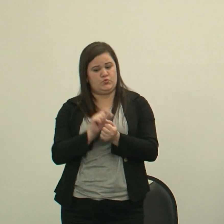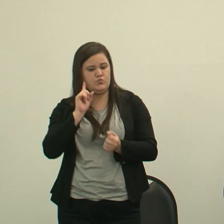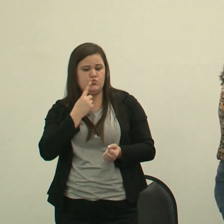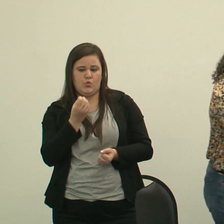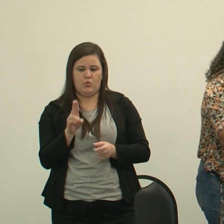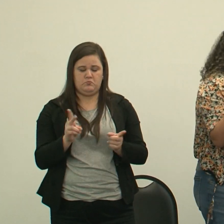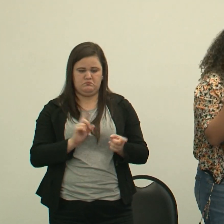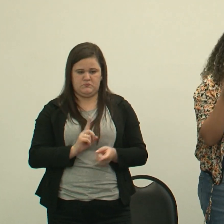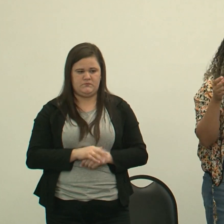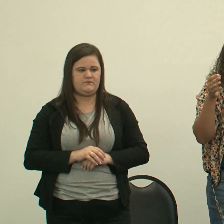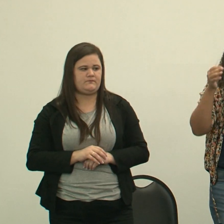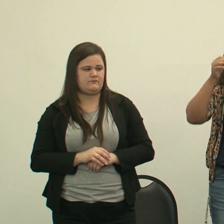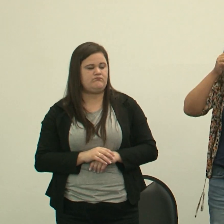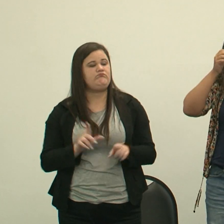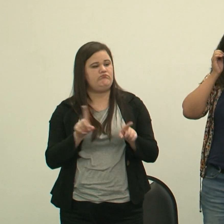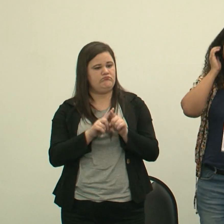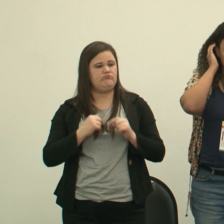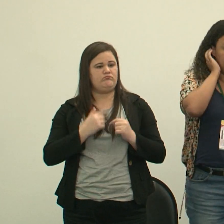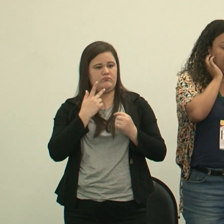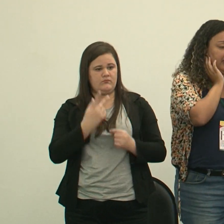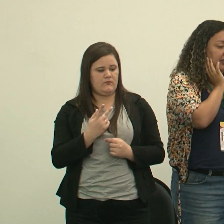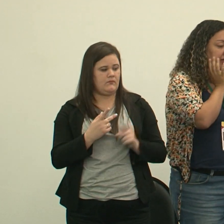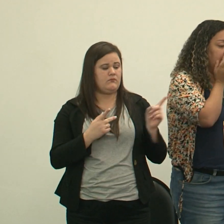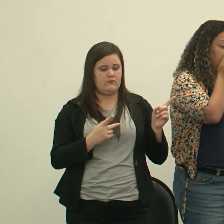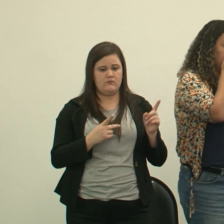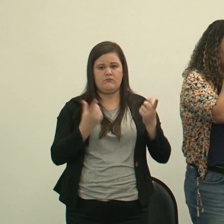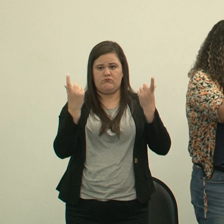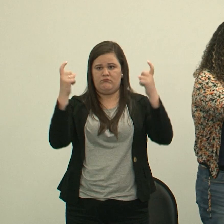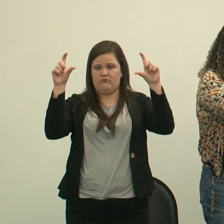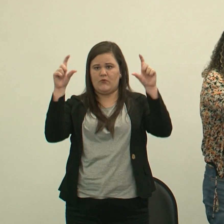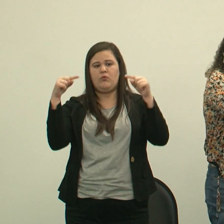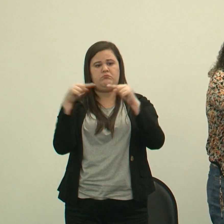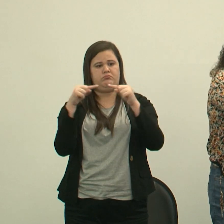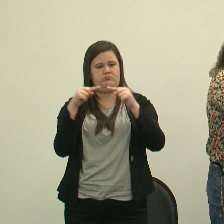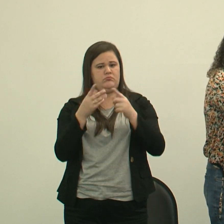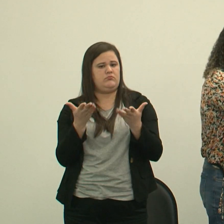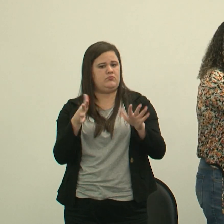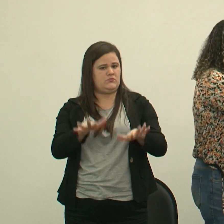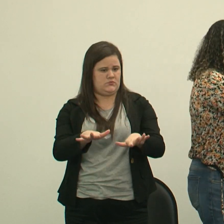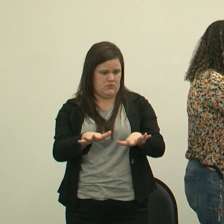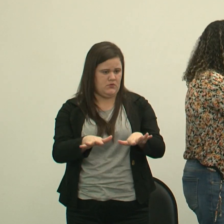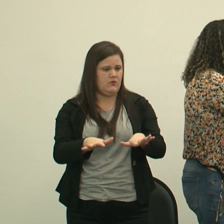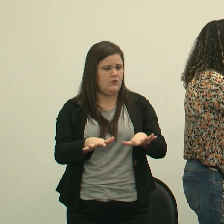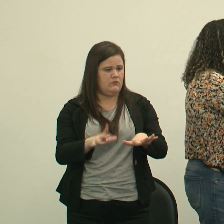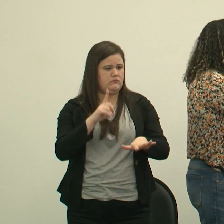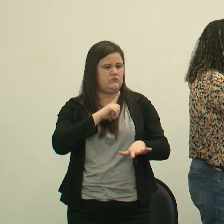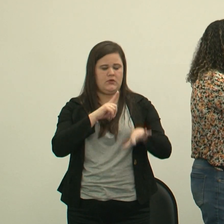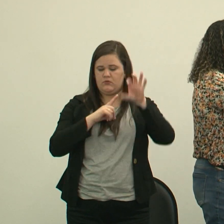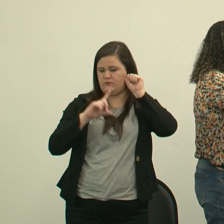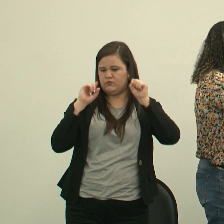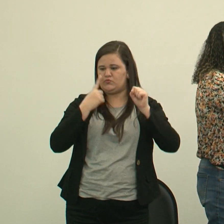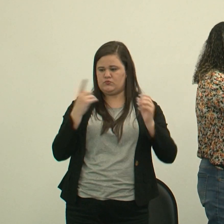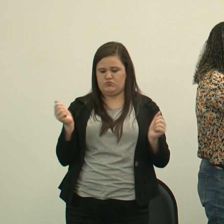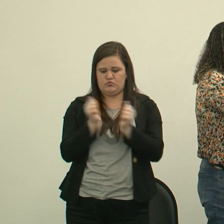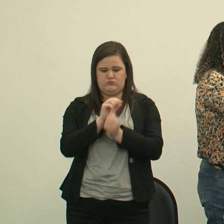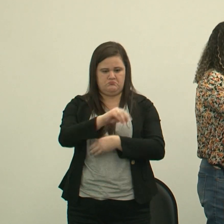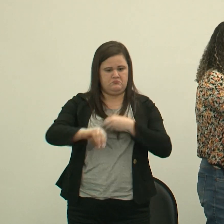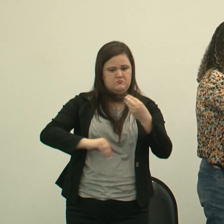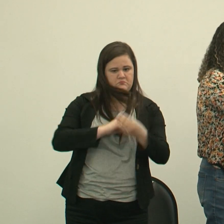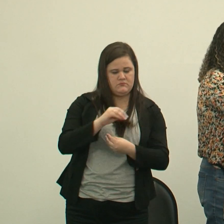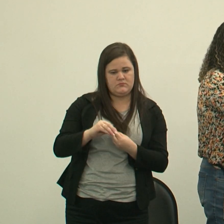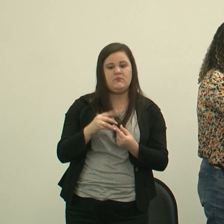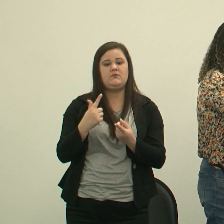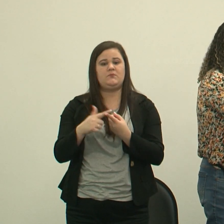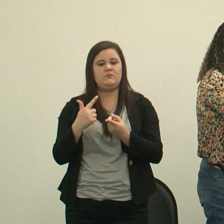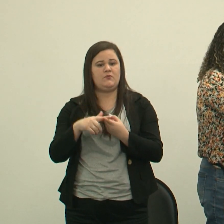isso que eu ia ressaltar aqui. Essa é uma tirinha que cairia muito bem numa turma inclusiva, né, em que a gente tem surdos e ouvintes. Porque a sensação